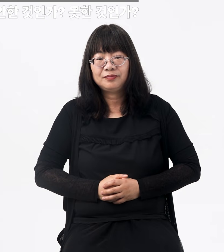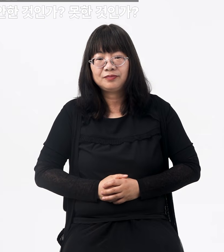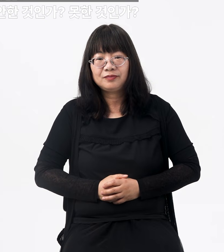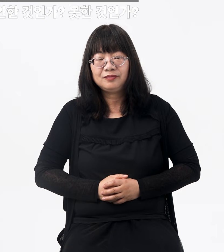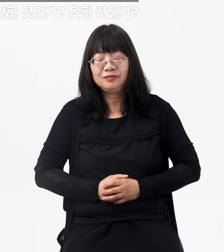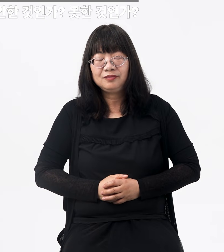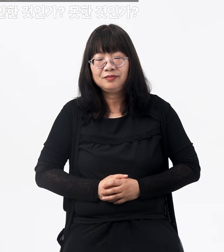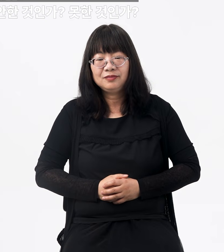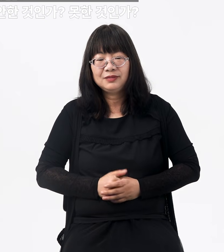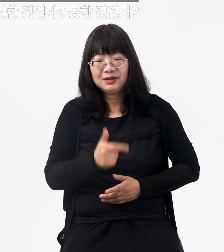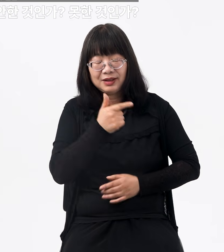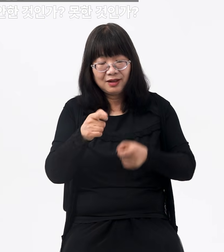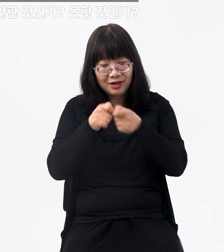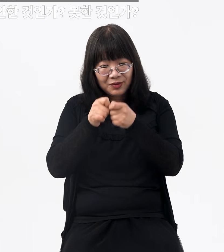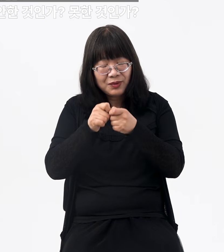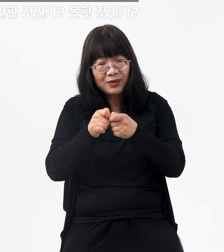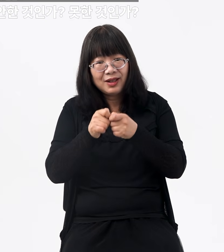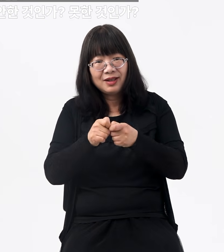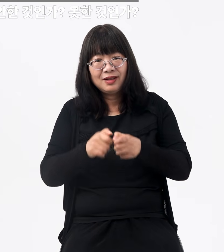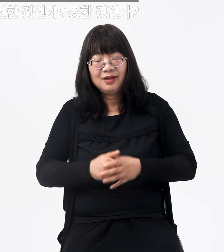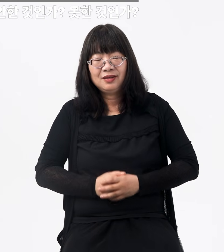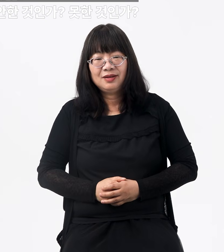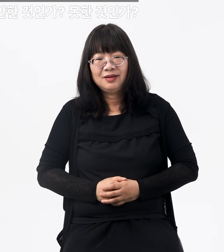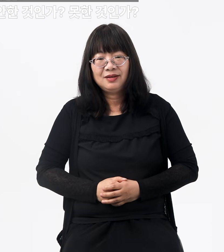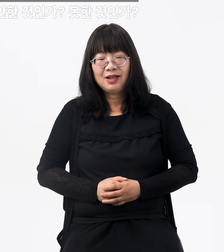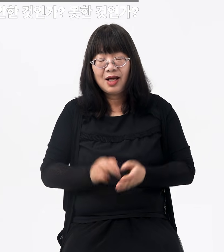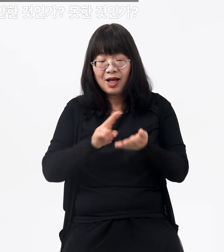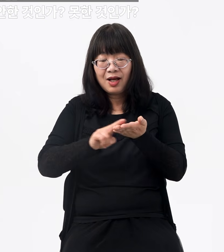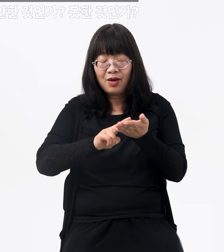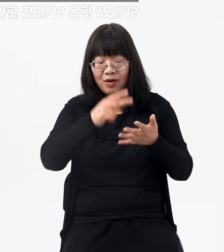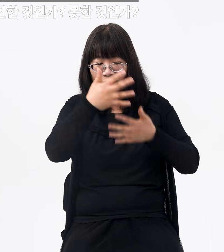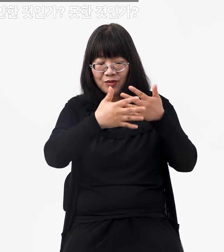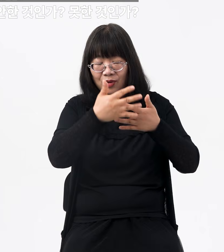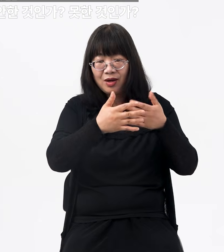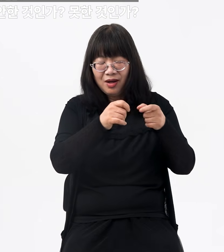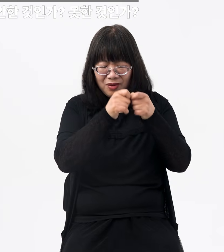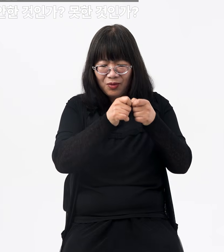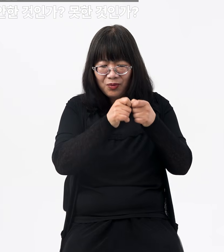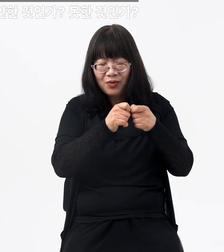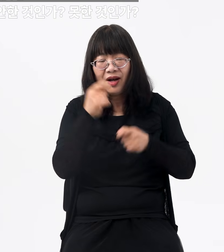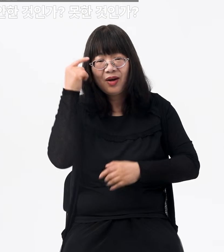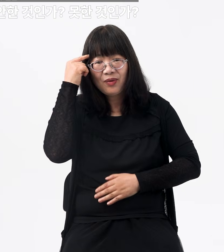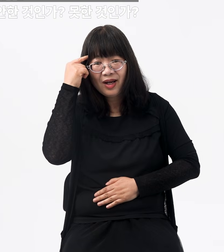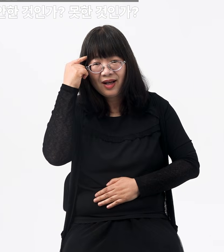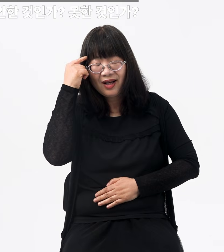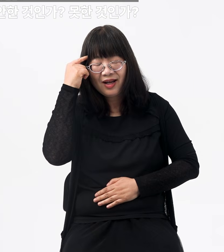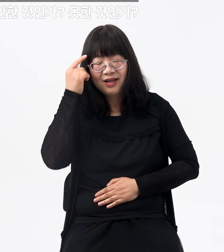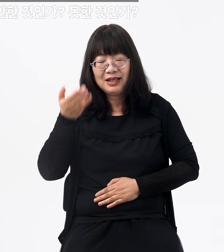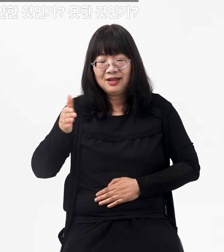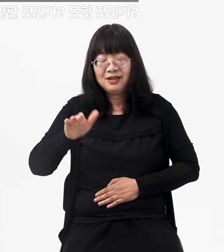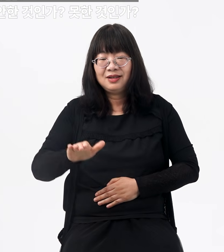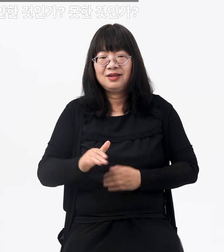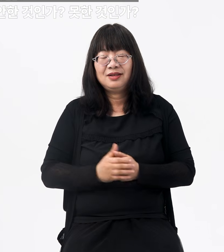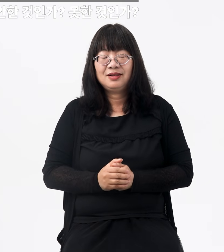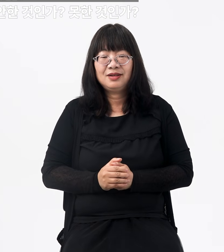근데 굉장히 꼼꼼하게, 아니, 애니메이션 영화를 뭐 이렇게까지 하나 싶었는데,